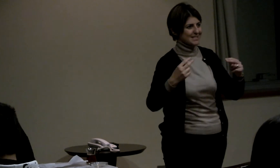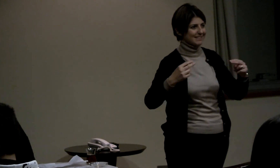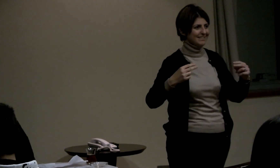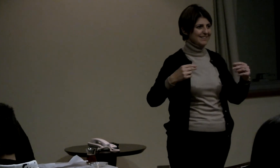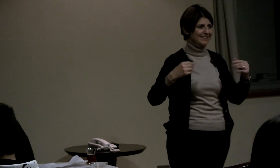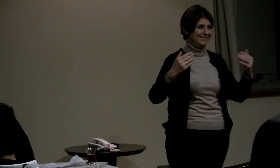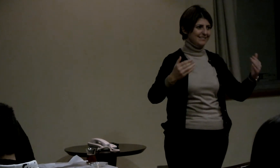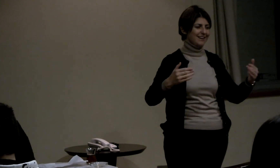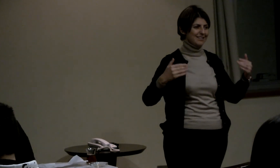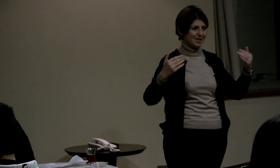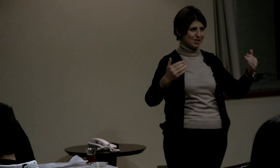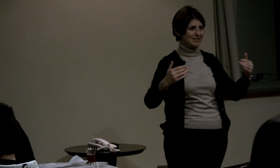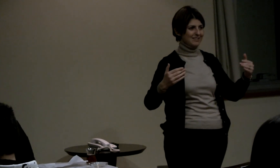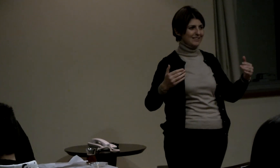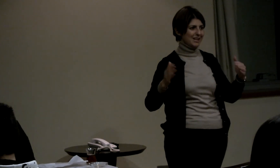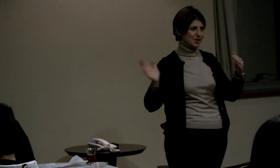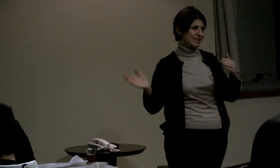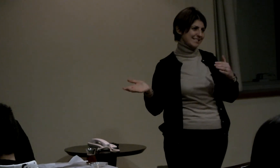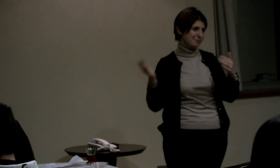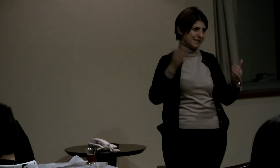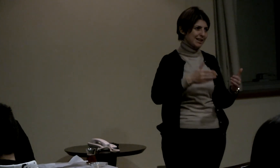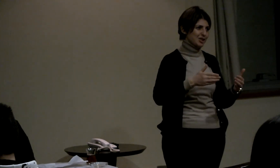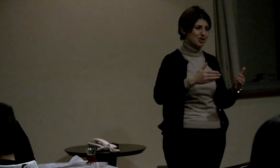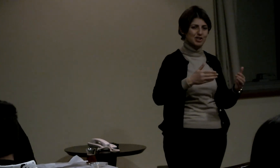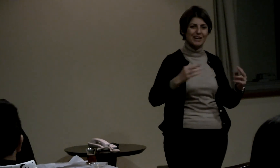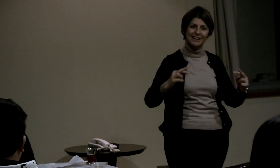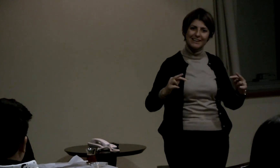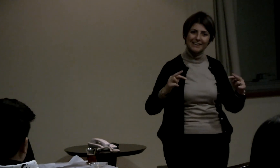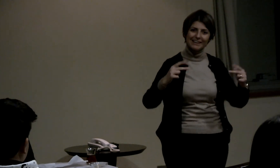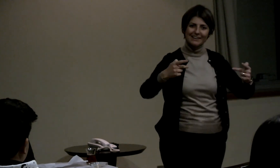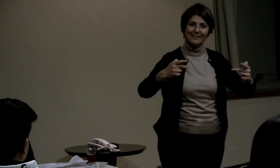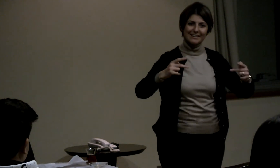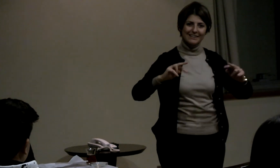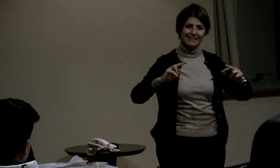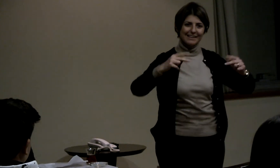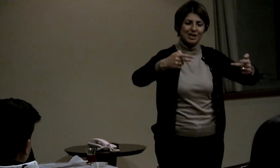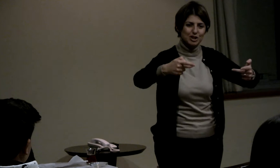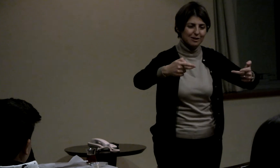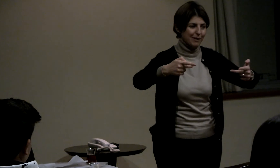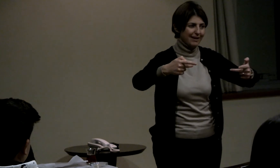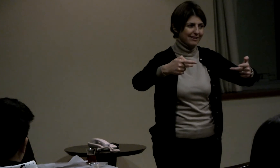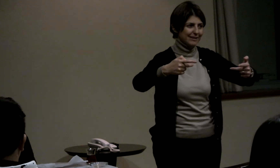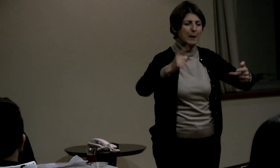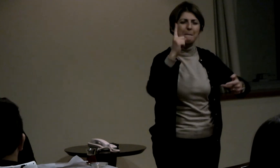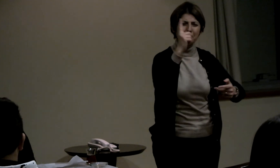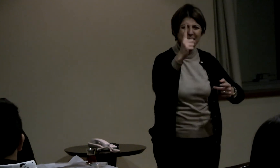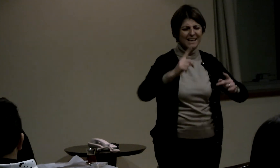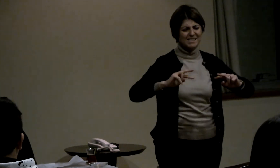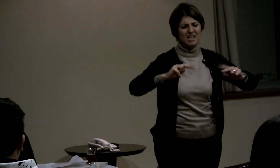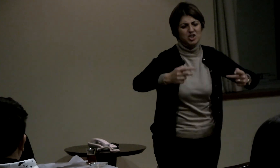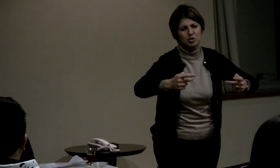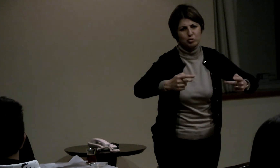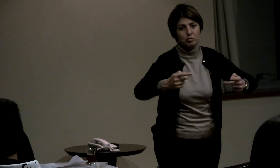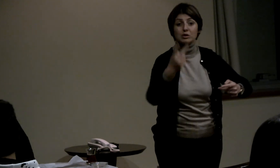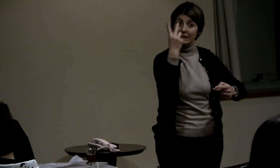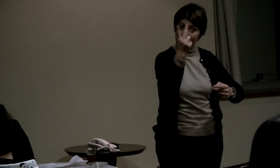başladı. Hani daha yaş, genç nesil bize karışınca. Değiştirme. Bir kez değiştiriyoruz. İki